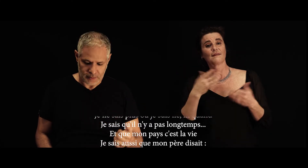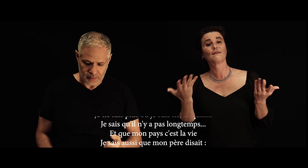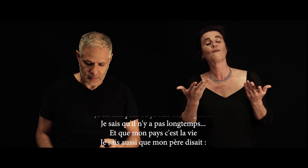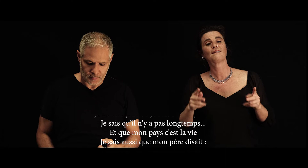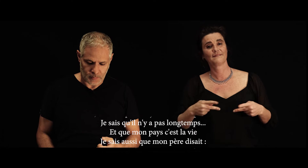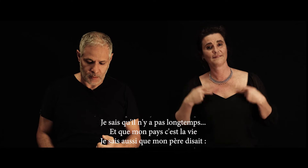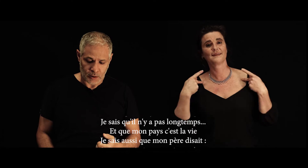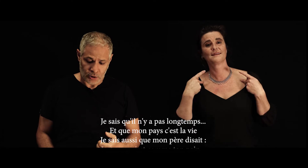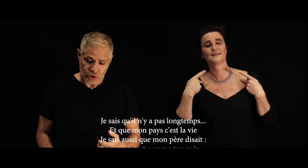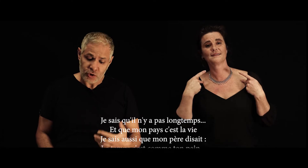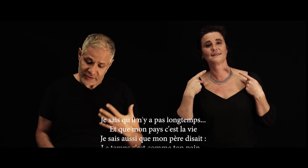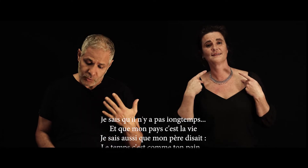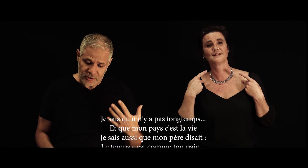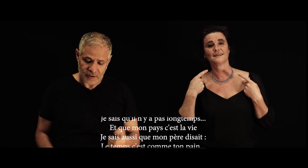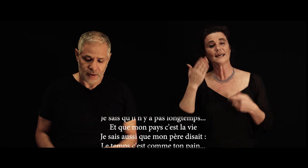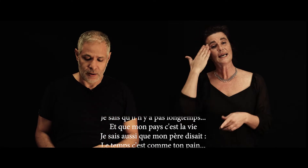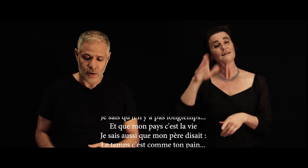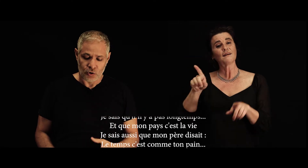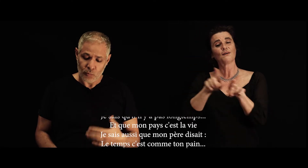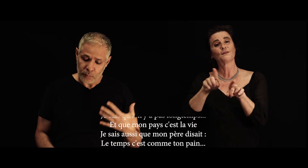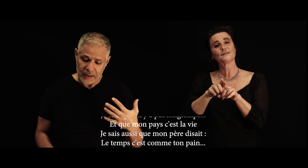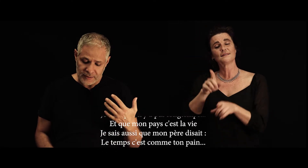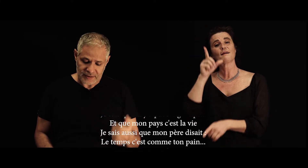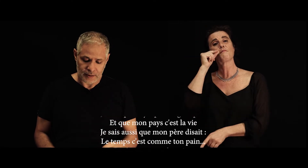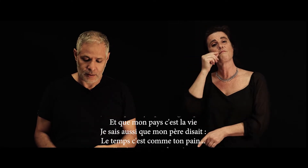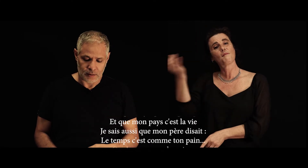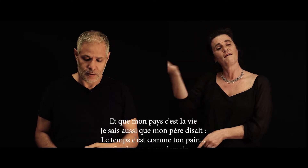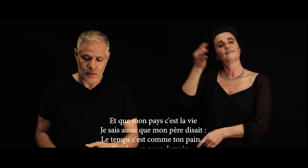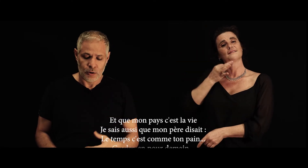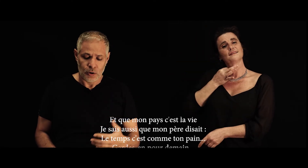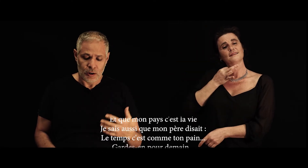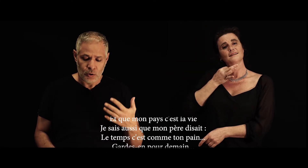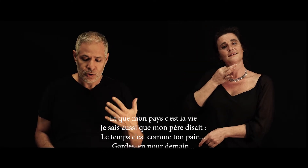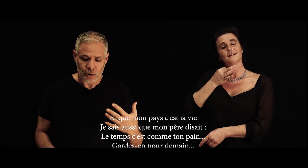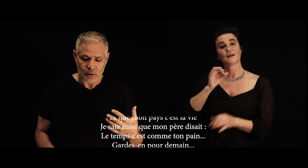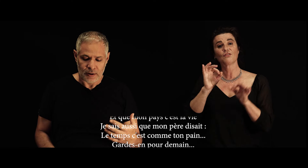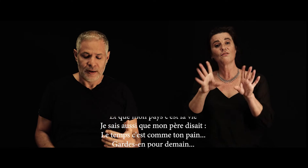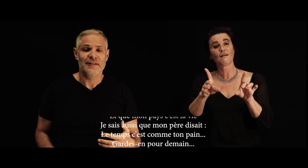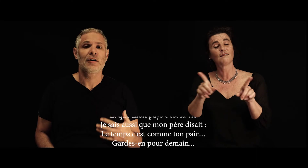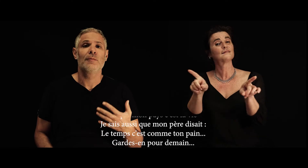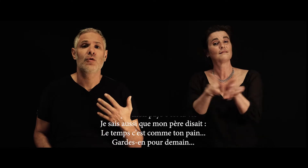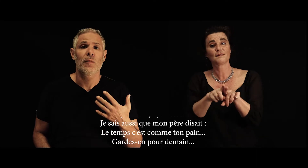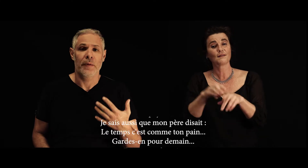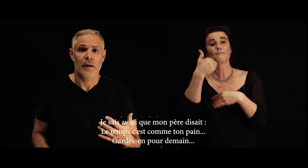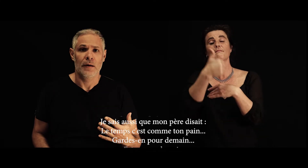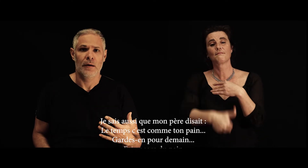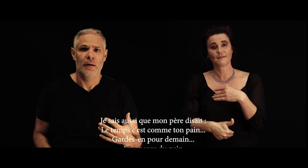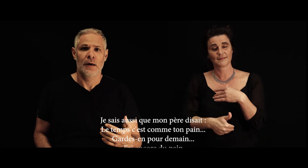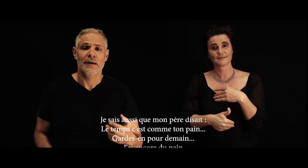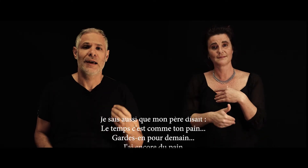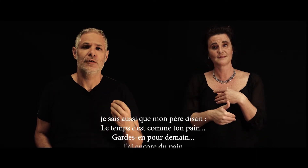la vie. Je sais aussi que mon père disait « Le temps, c'est comme ton